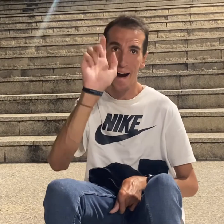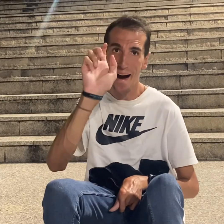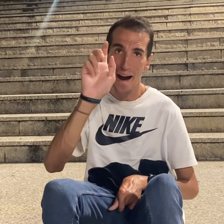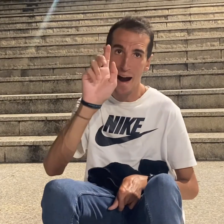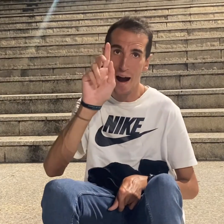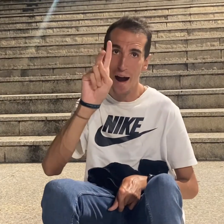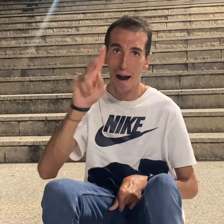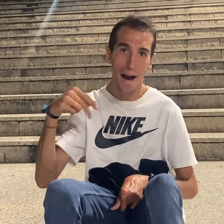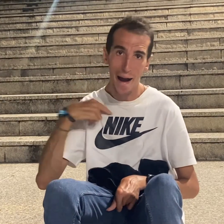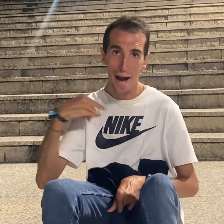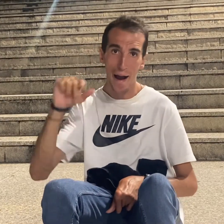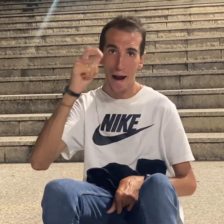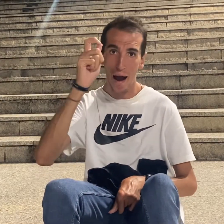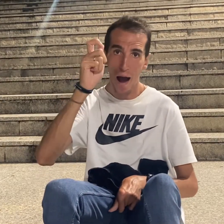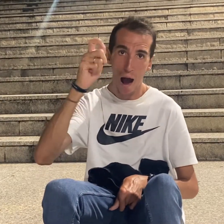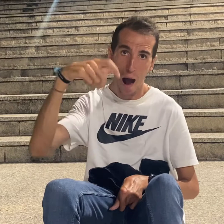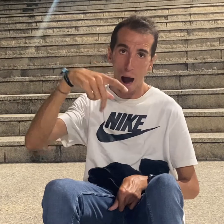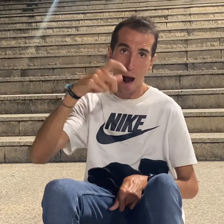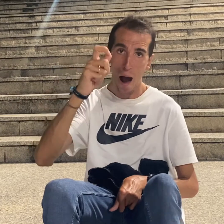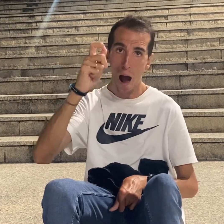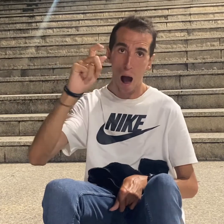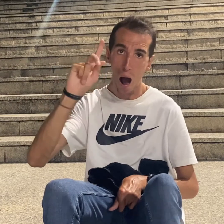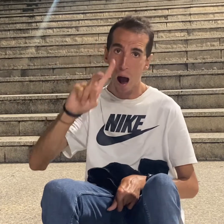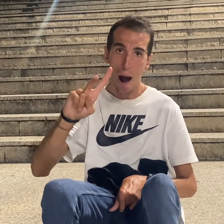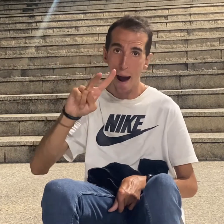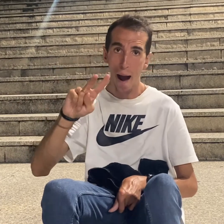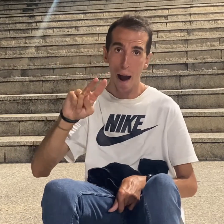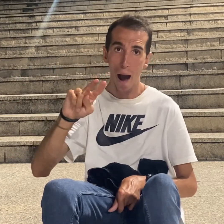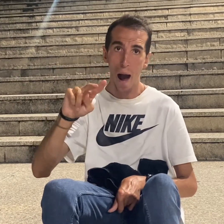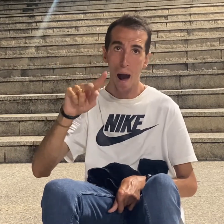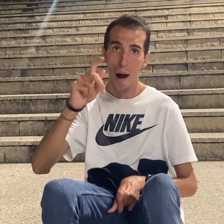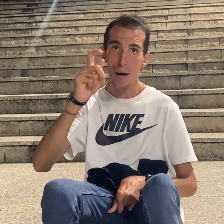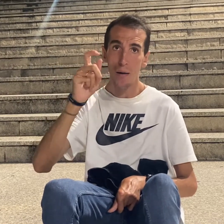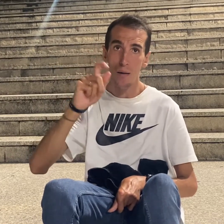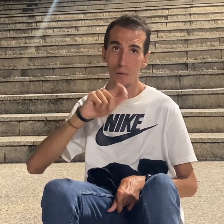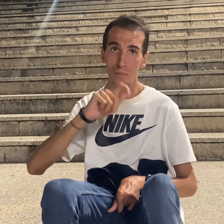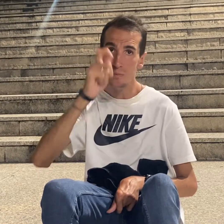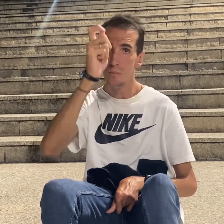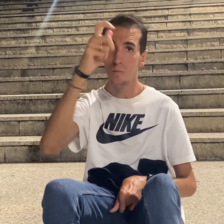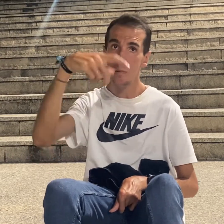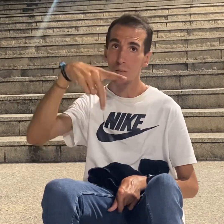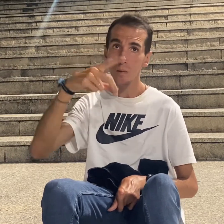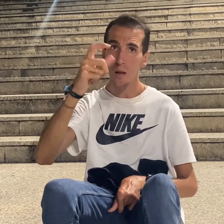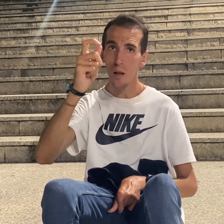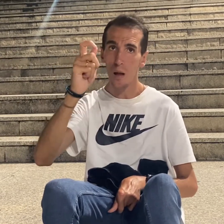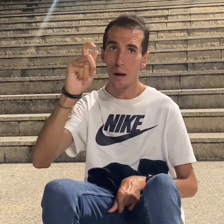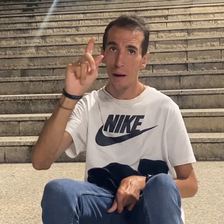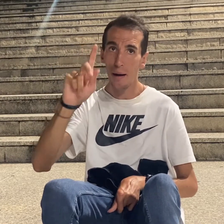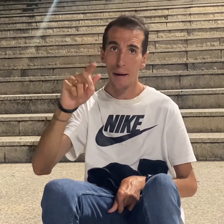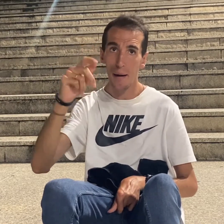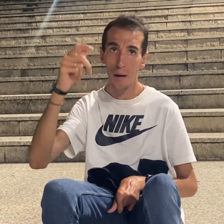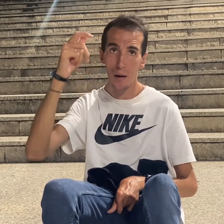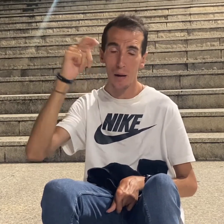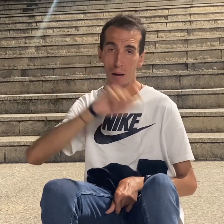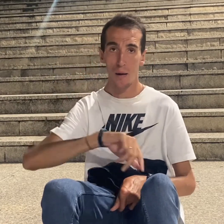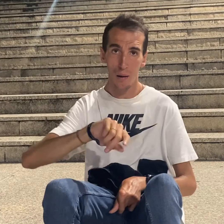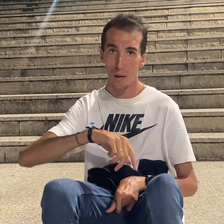Per mi, ser ambaixador de la Fundació Barça és una sort i, sobretot, és un honor.